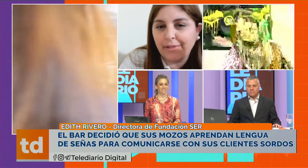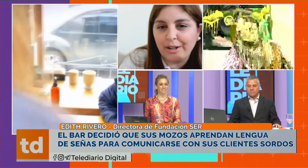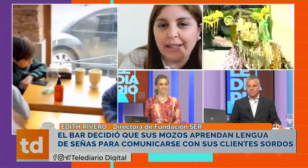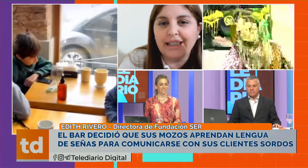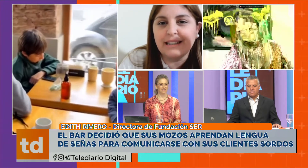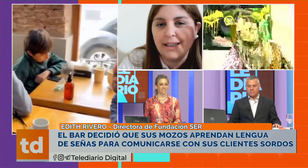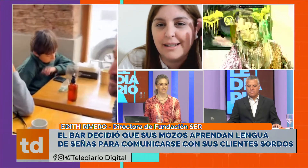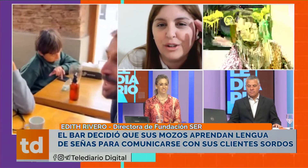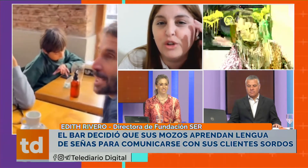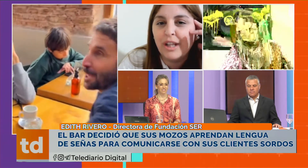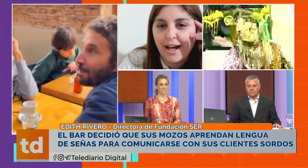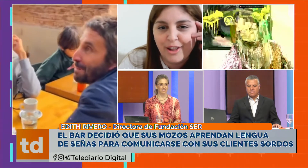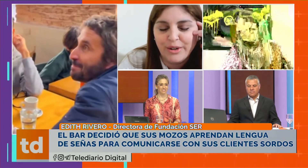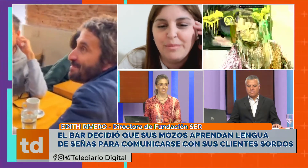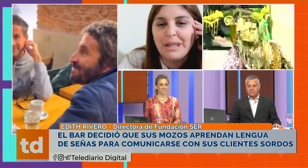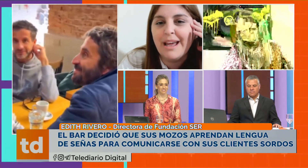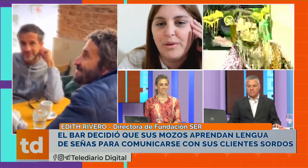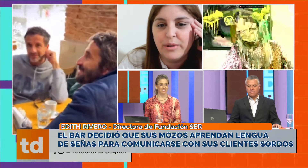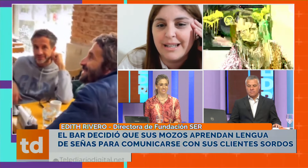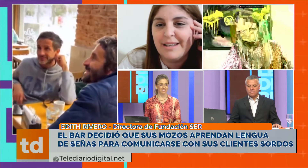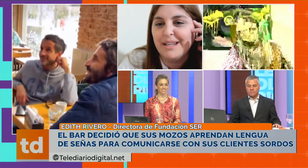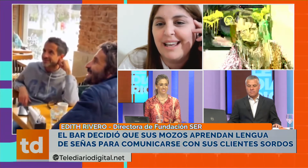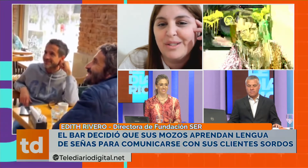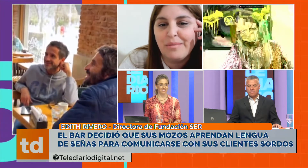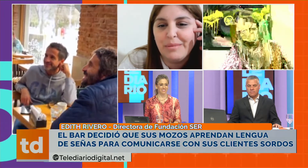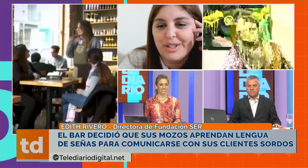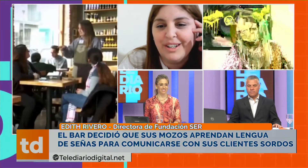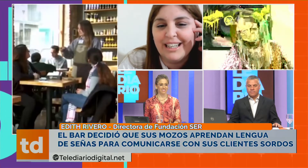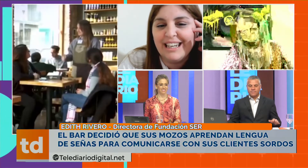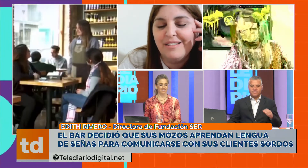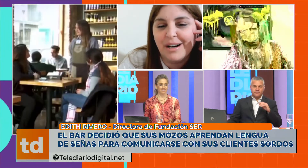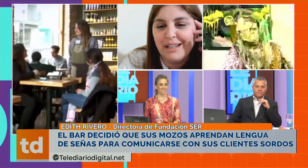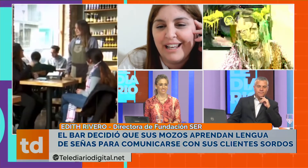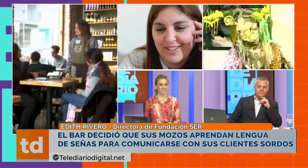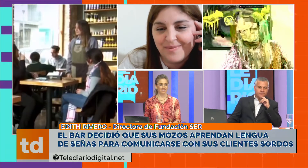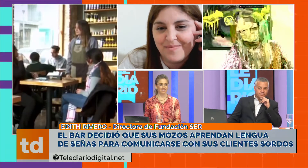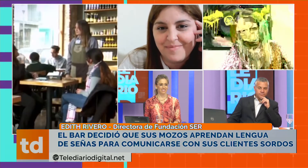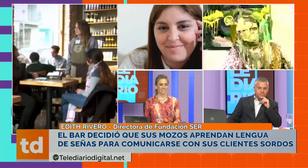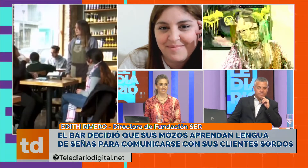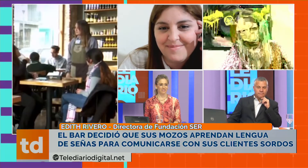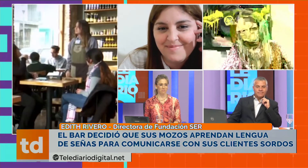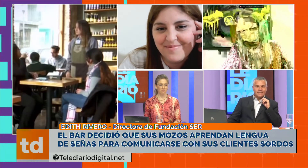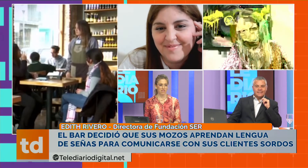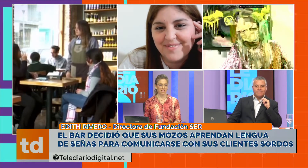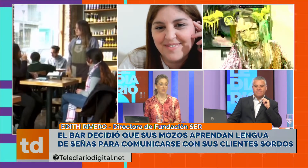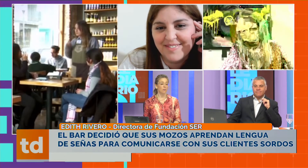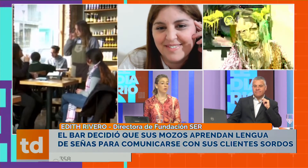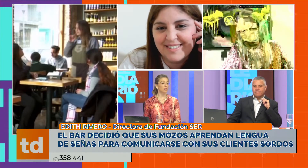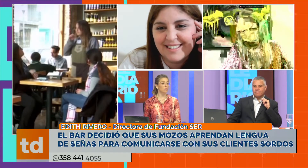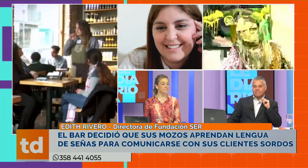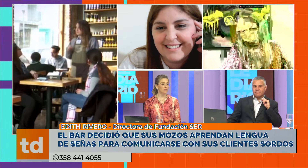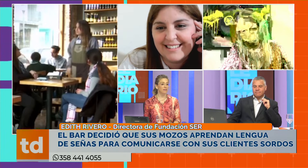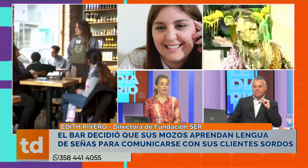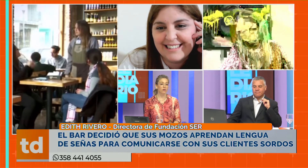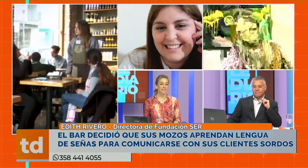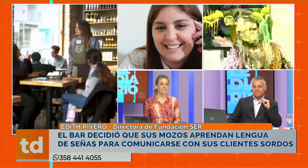que había café con leche, tostado, media luna. Sin base a eso, armamos lo que era el vocabulario. Bien. Bueno, ¿y